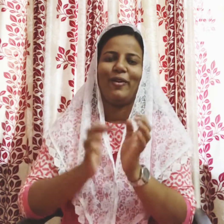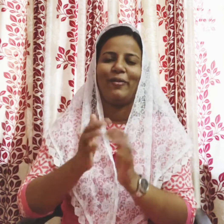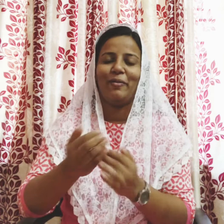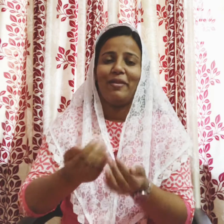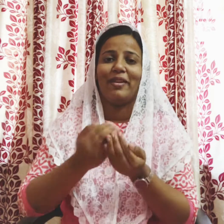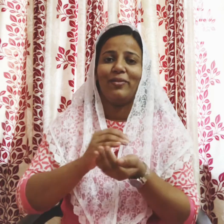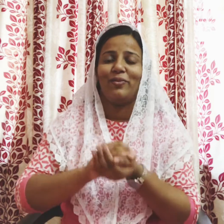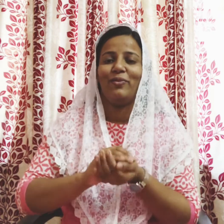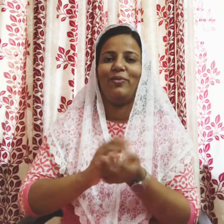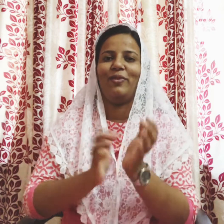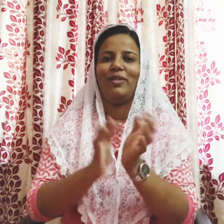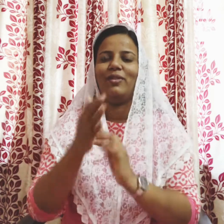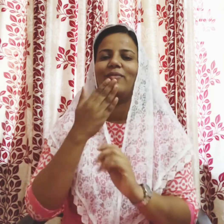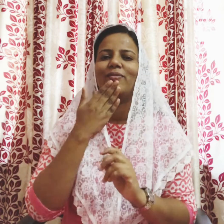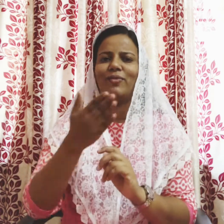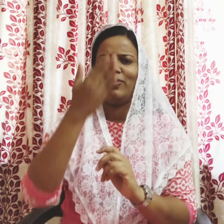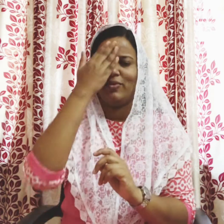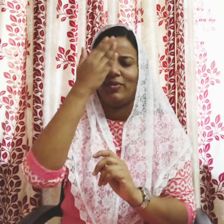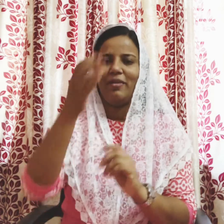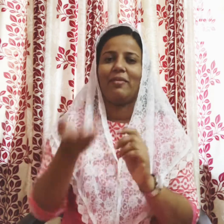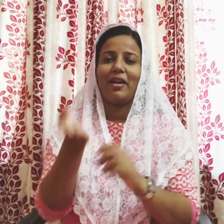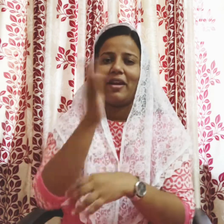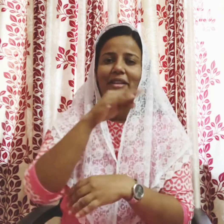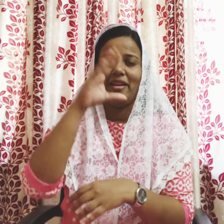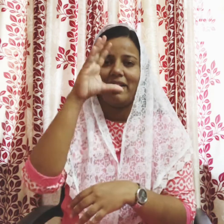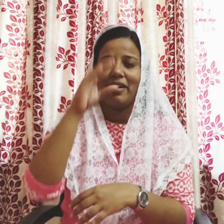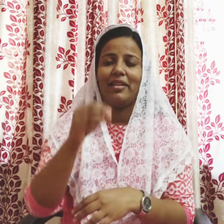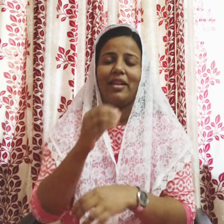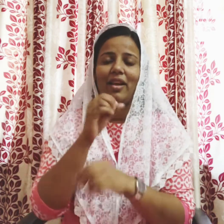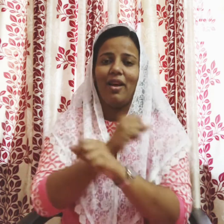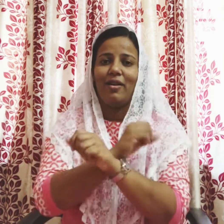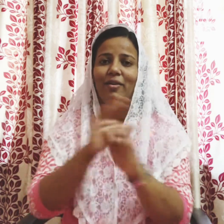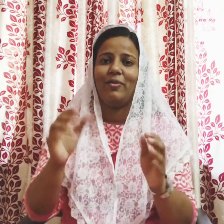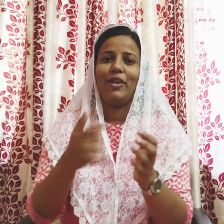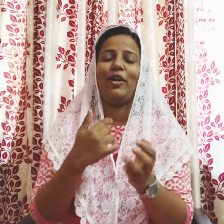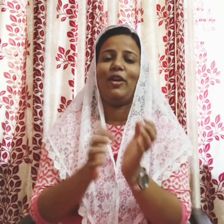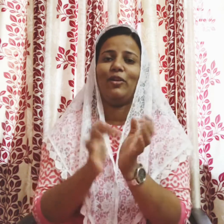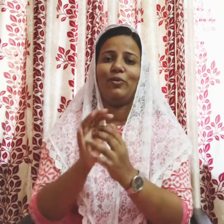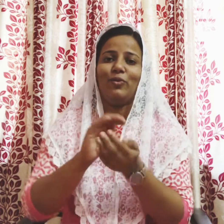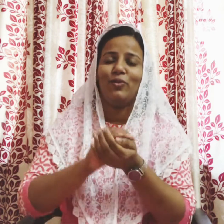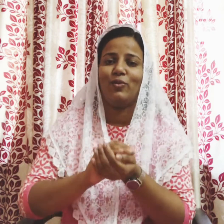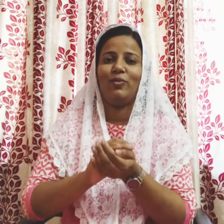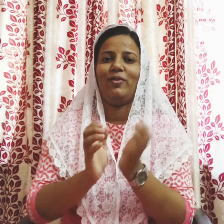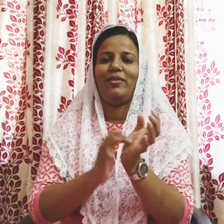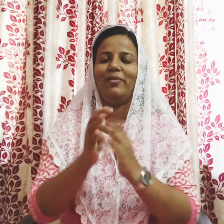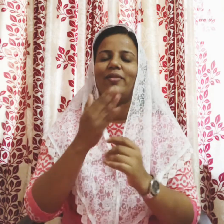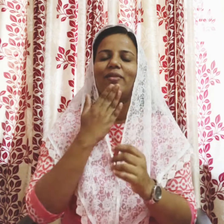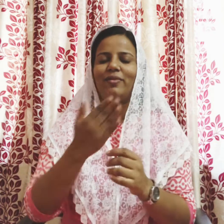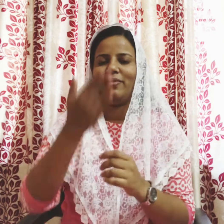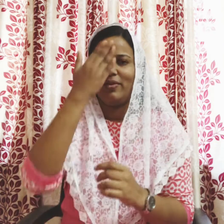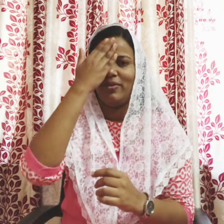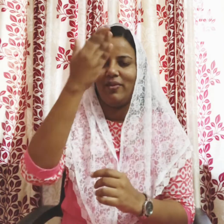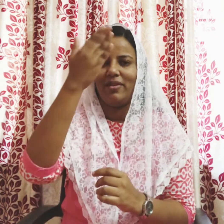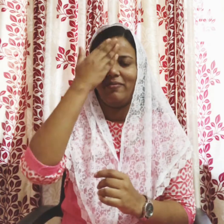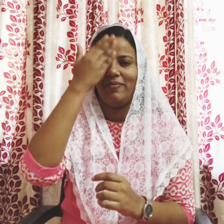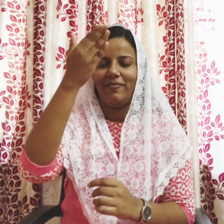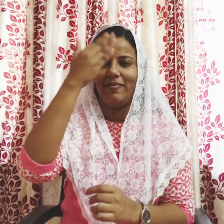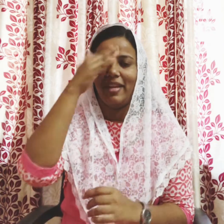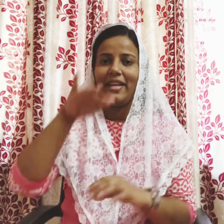കർത്താവ് നമ്മളെ കാത്തുപരിപാലിച്ചു. നന്ദിയോടെ സ്തോത്രം. കഴിഞ്ഞ രാത്രിയിലും കർത്താവ് അത്ഭുതകരമായി നമ്മളെ സൂക്ഷിച്ചു. നന്ദിയോടെ സ്തോത്രം പറഞ്ഞാട്ടെ. സ്തോത്രം പിതാവേ, സ്തോത്രം, സ്തോത്രം.